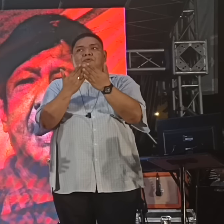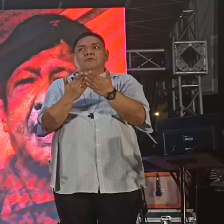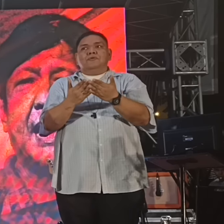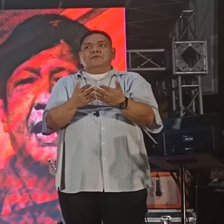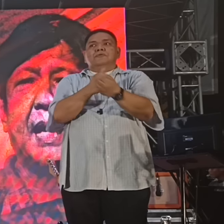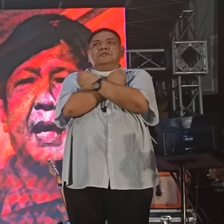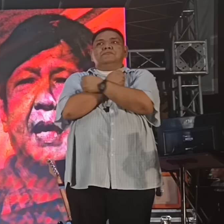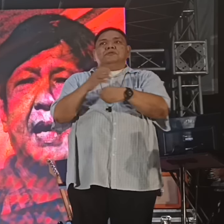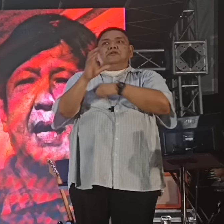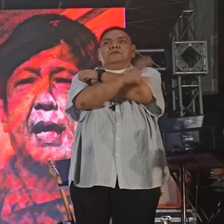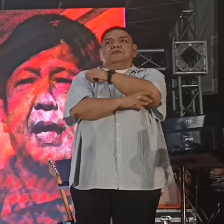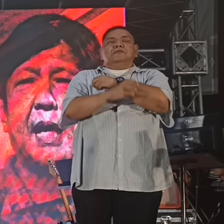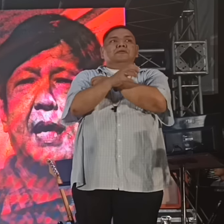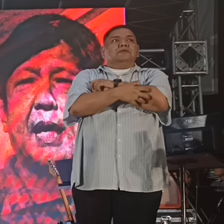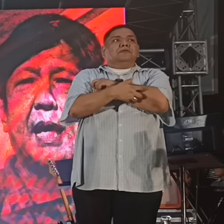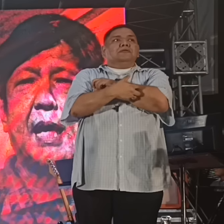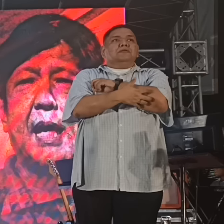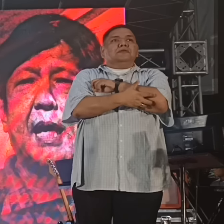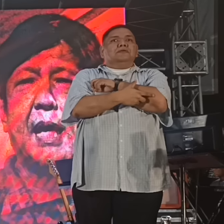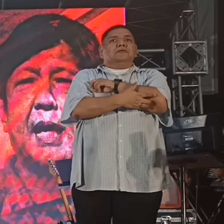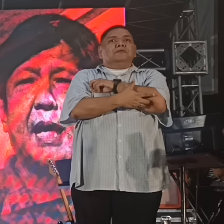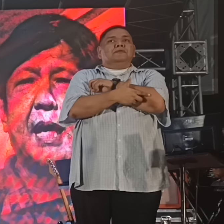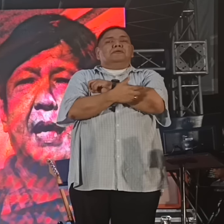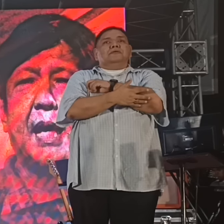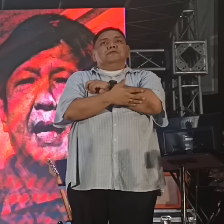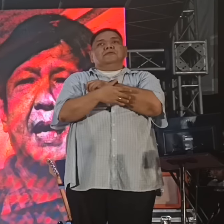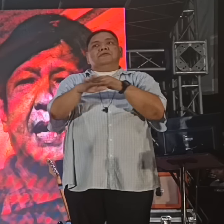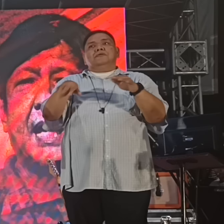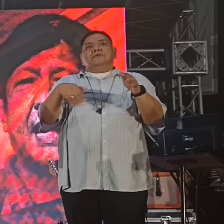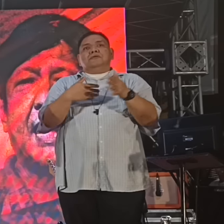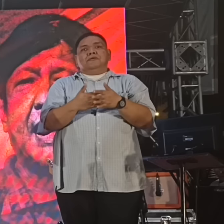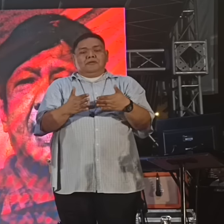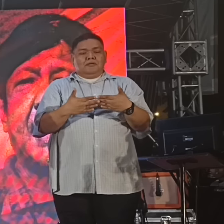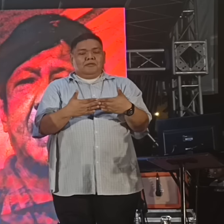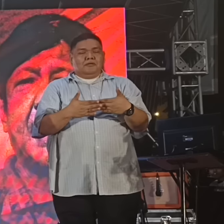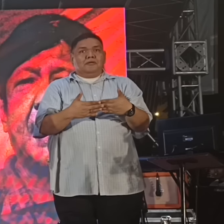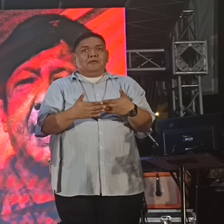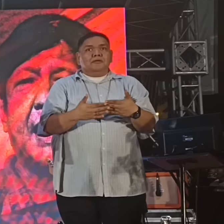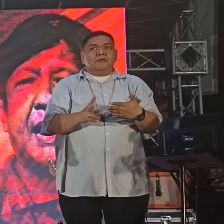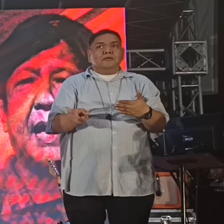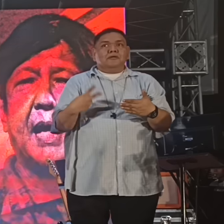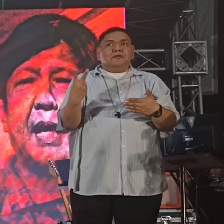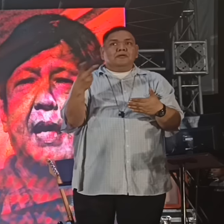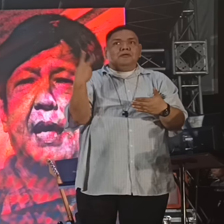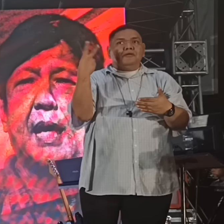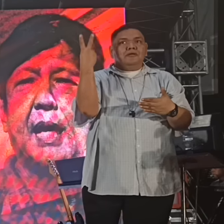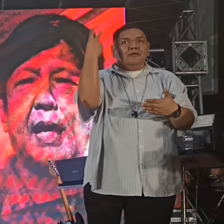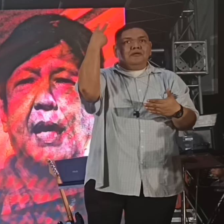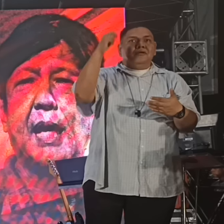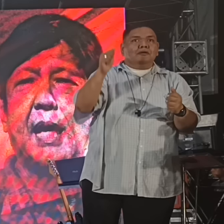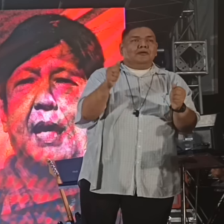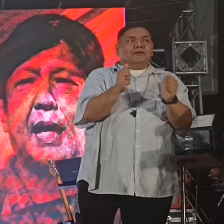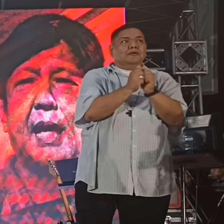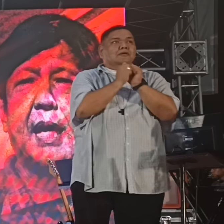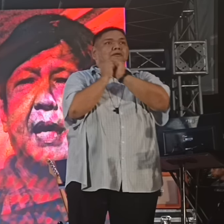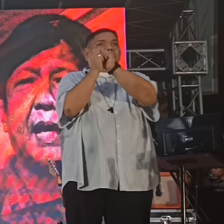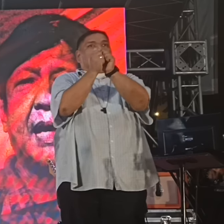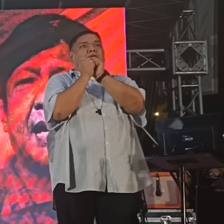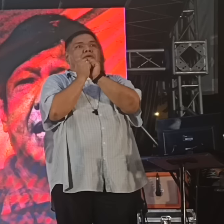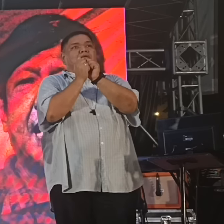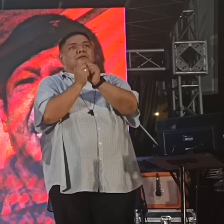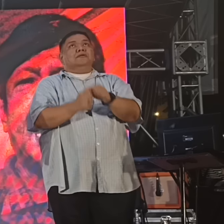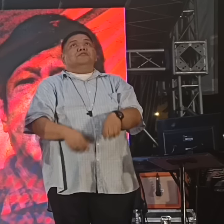sa bayan. Alam ko, lapit na ang ating pagkumpay. Sama-sama lang tayo. Nanalo